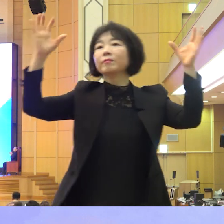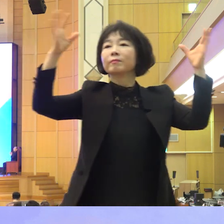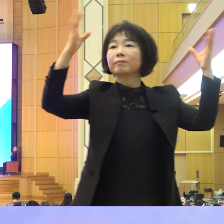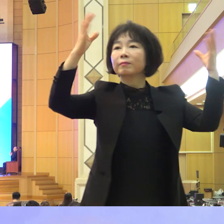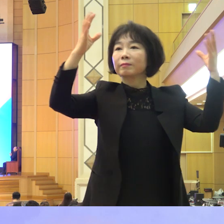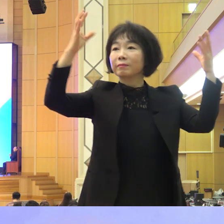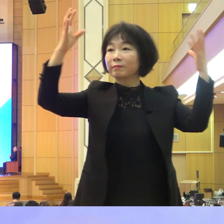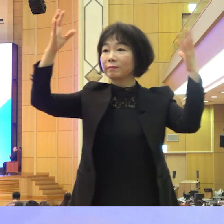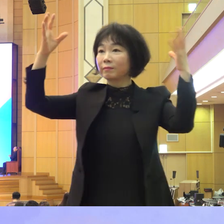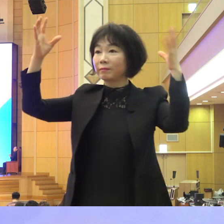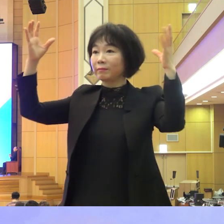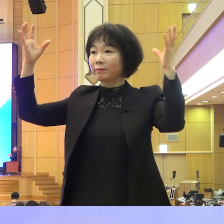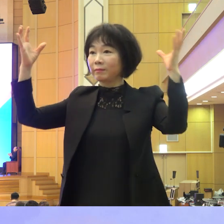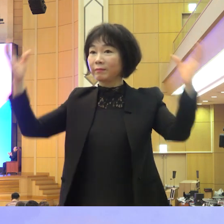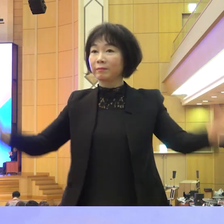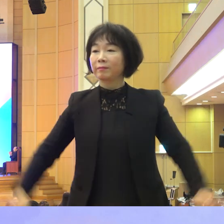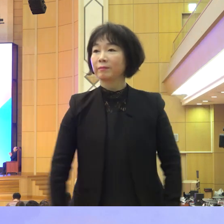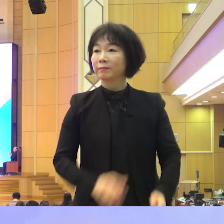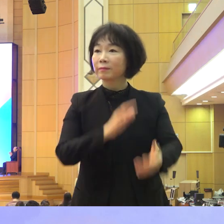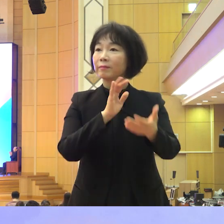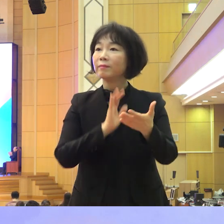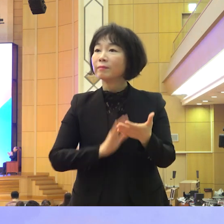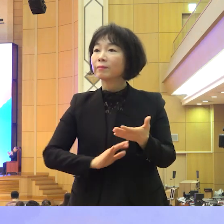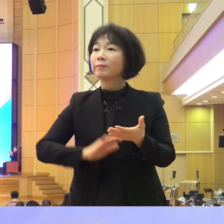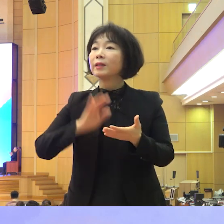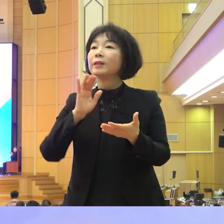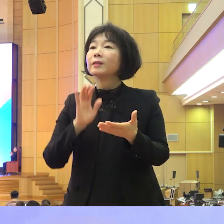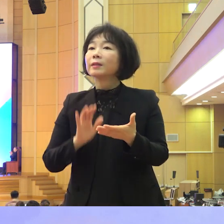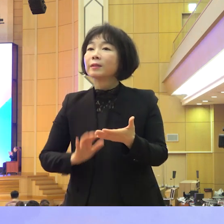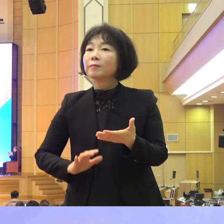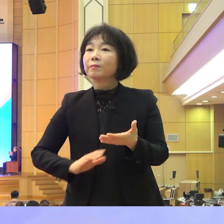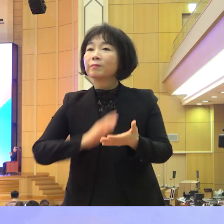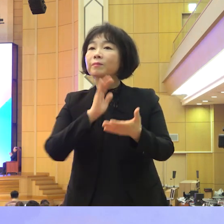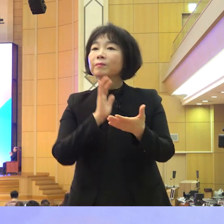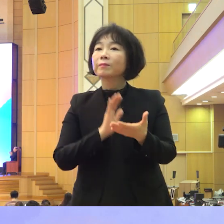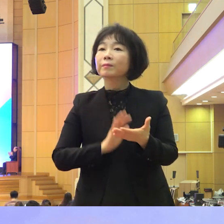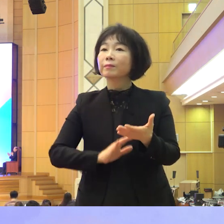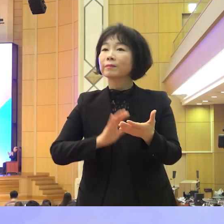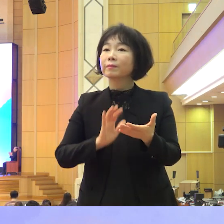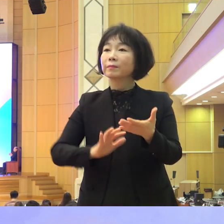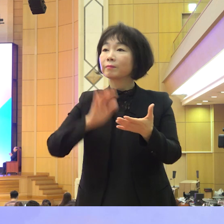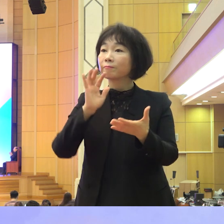박수 치시면서 힘차게 주님을 찬양하시겠습니다.